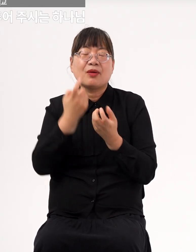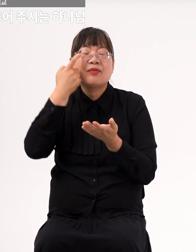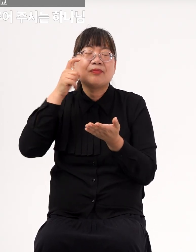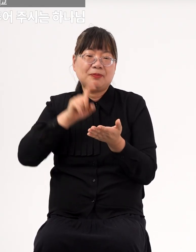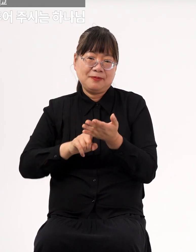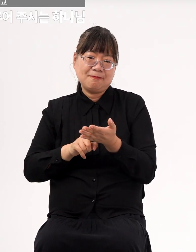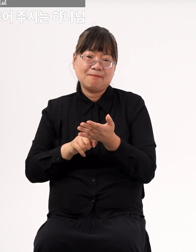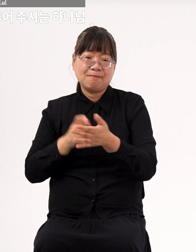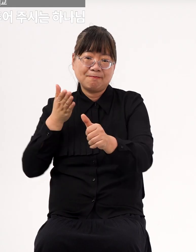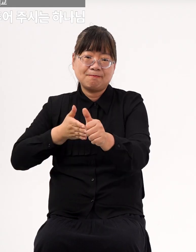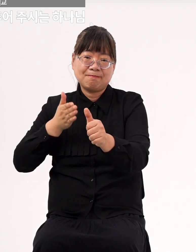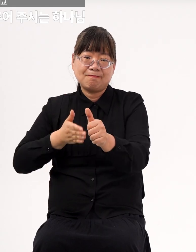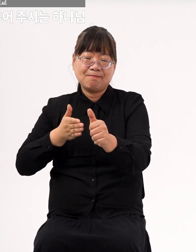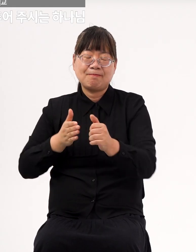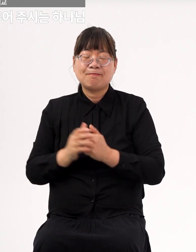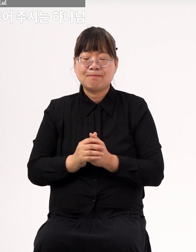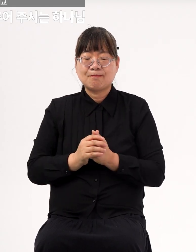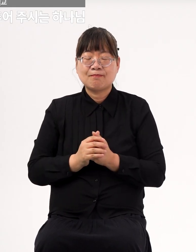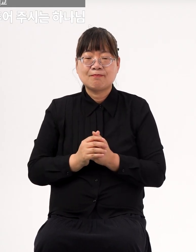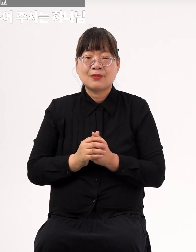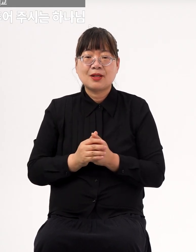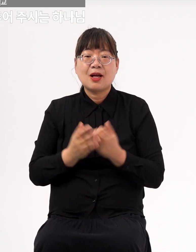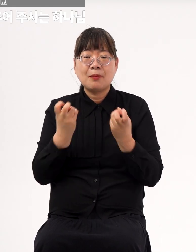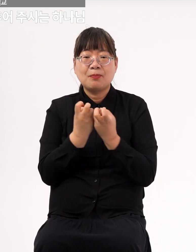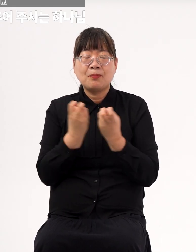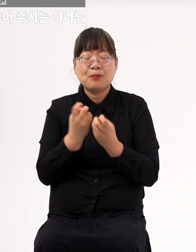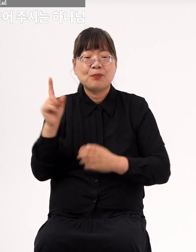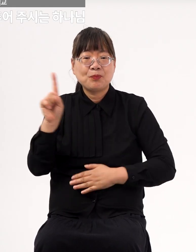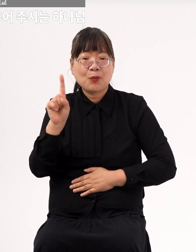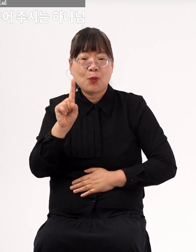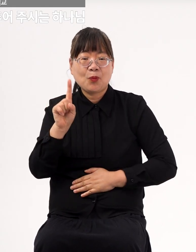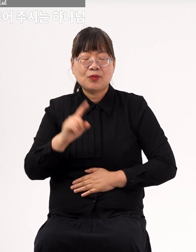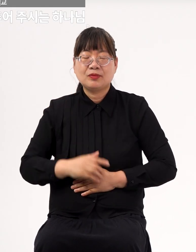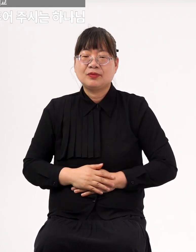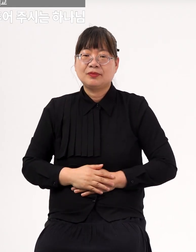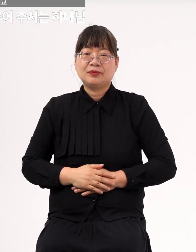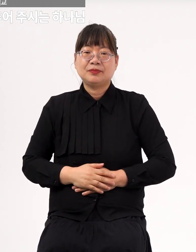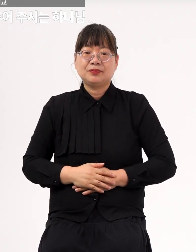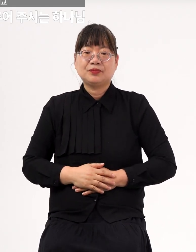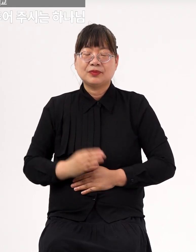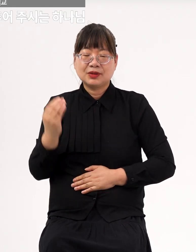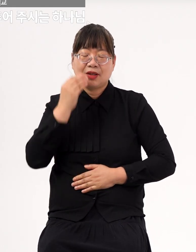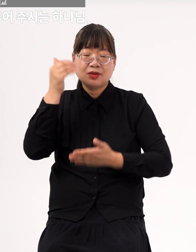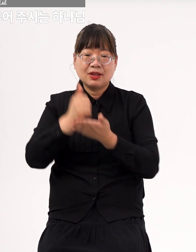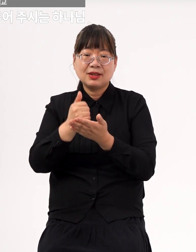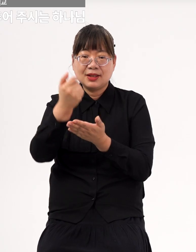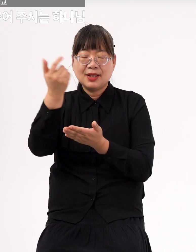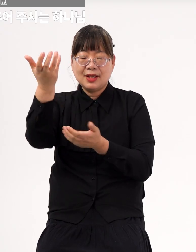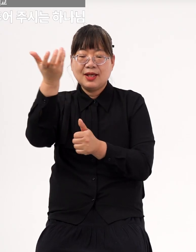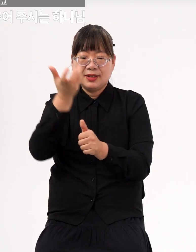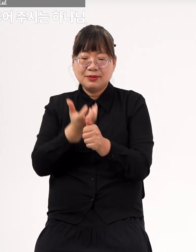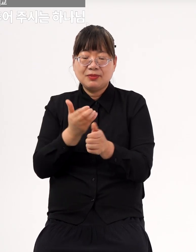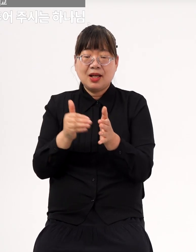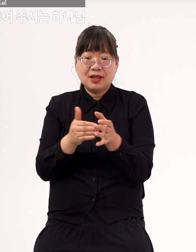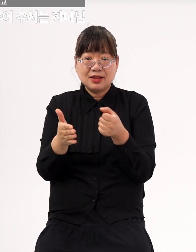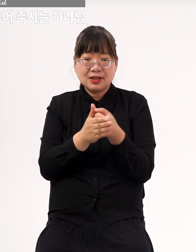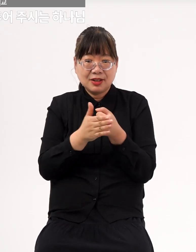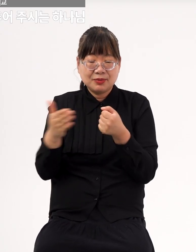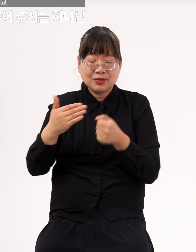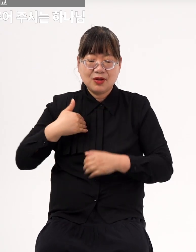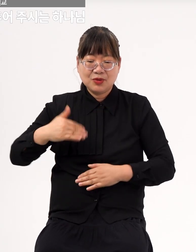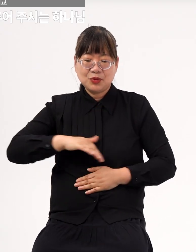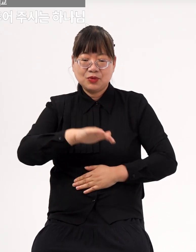있습니다. 그 방식이 뭐냐 하면 이런 거예요. 성령이 임했다고 해서